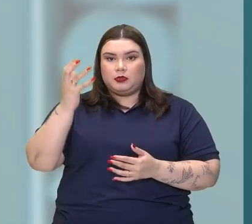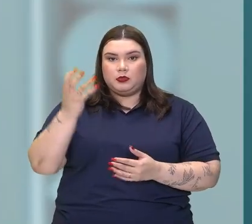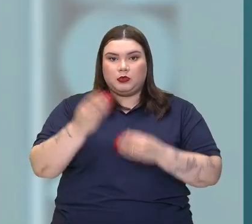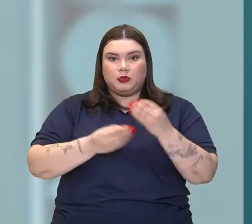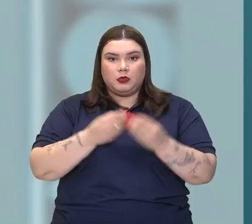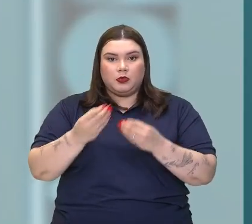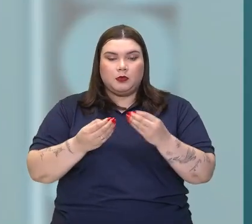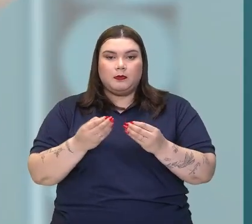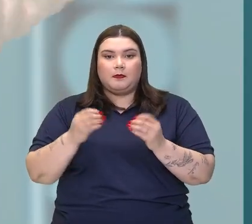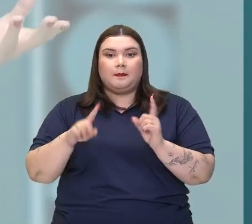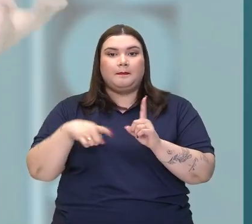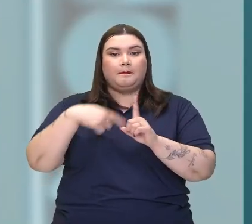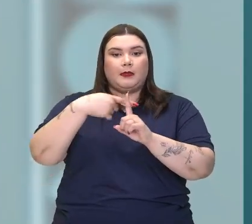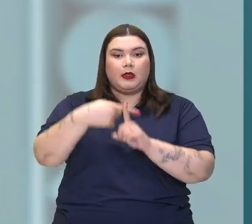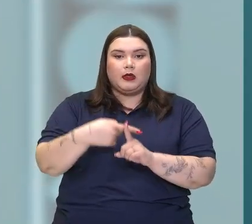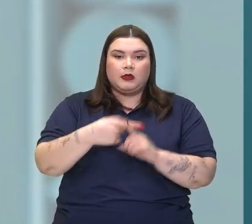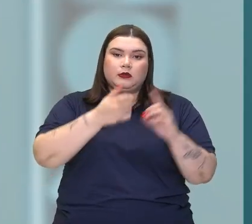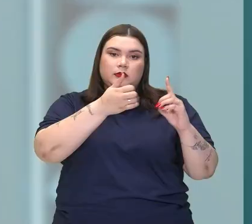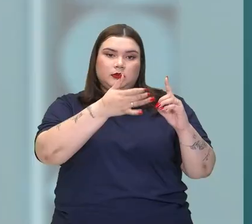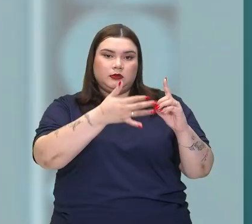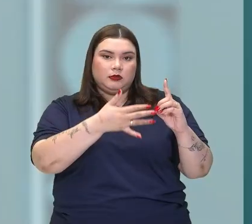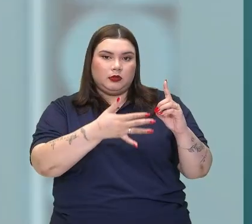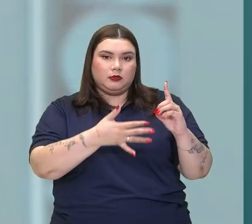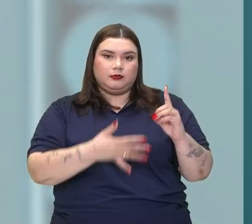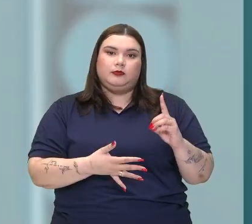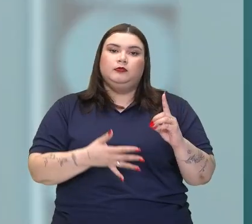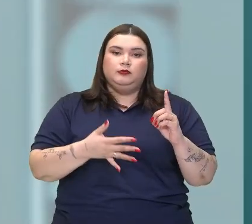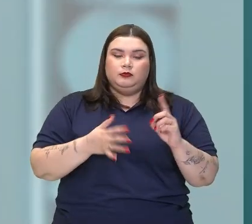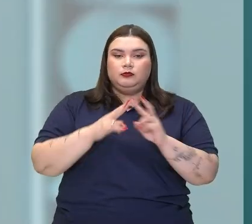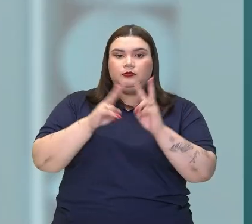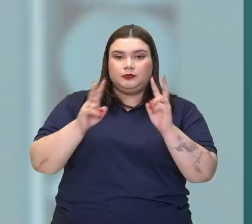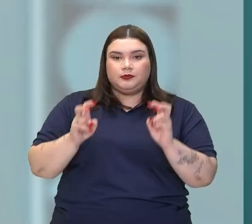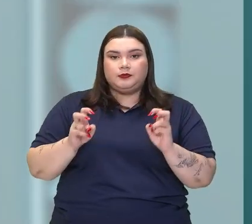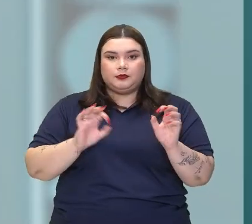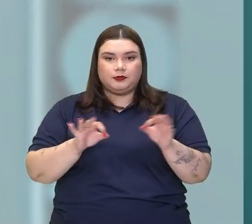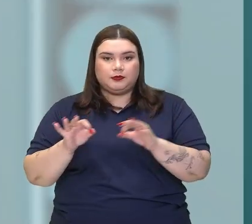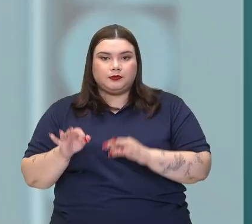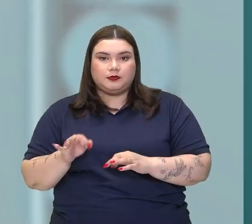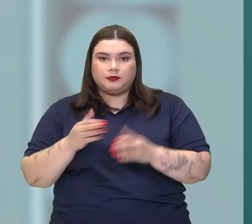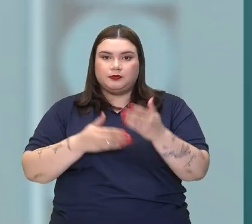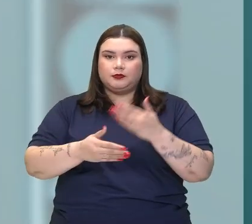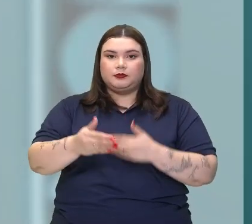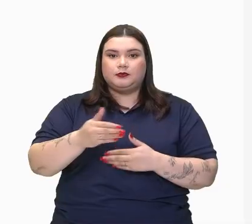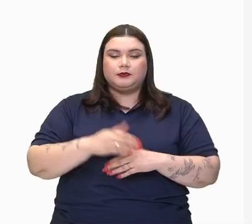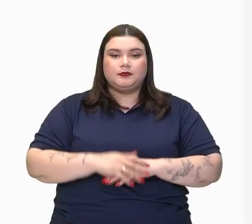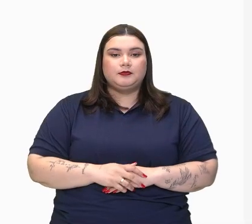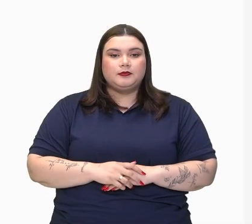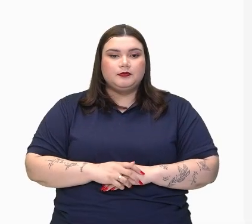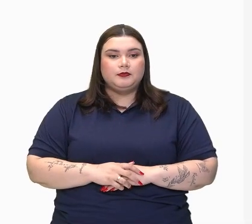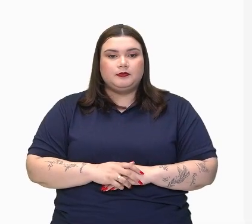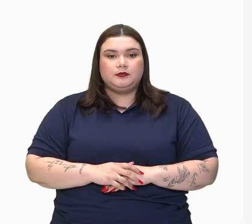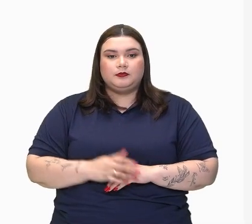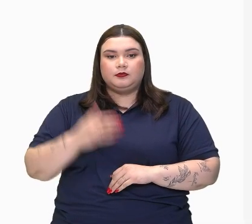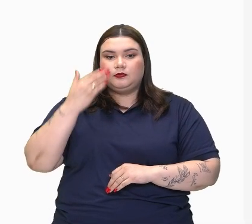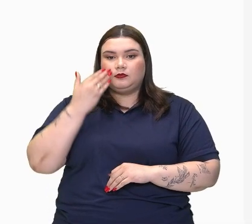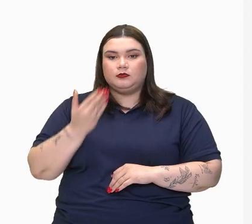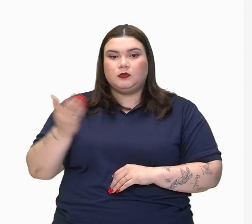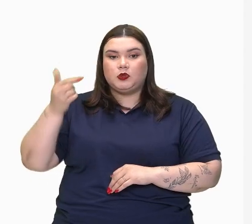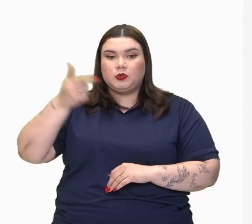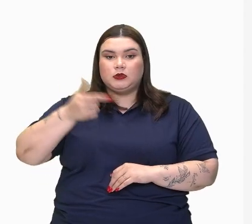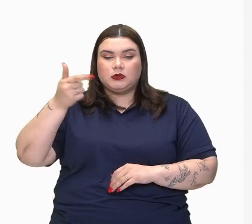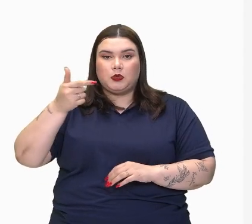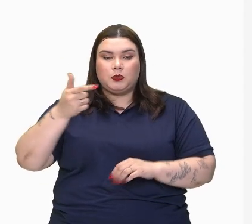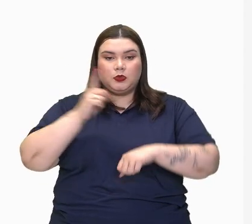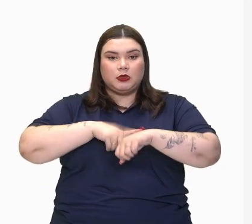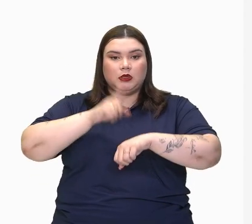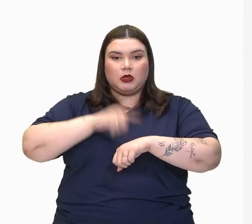o jogo, mas também vou fazendo descrição a respeito desse jogo, ok? Vamos continuar. No segundo